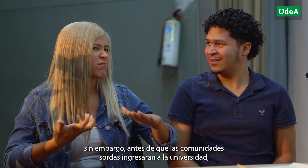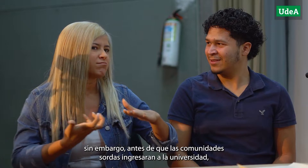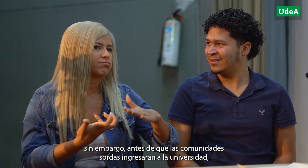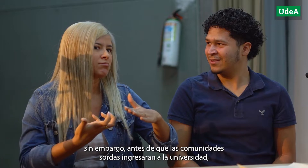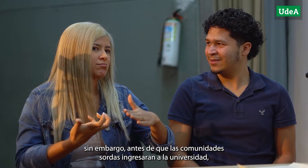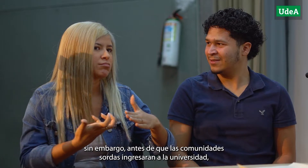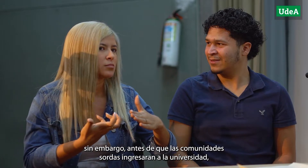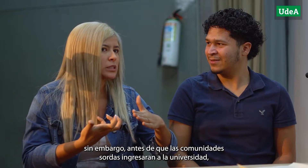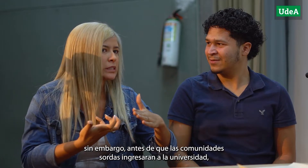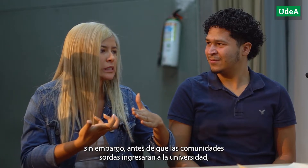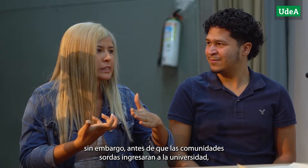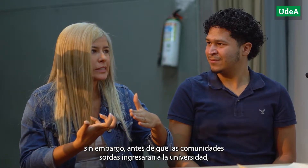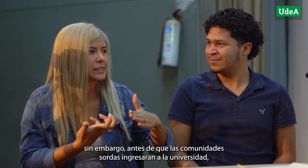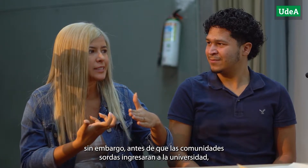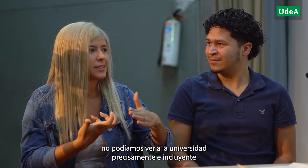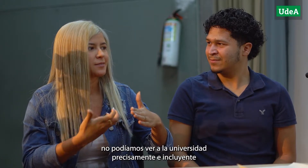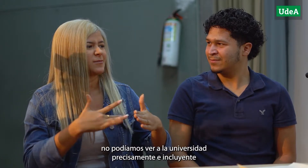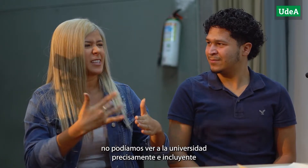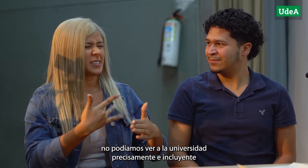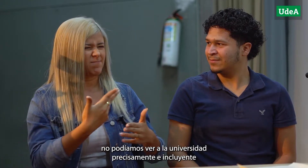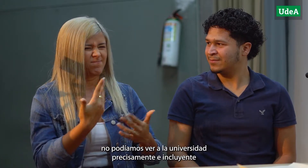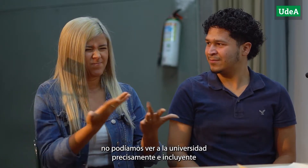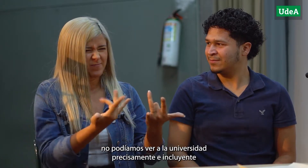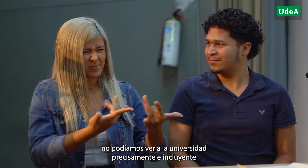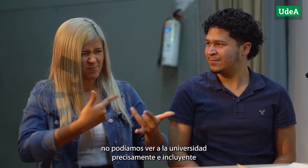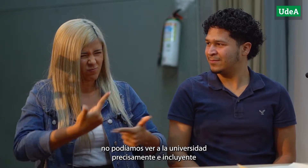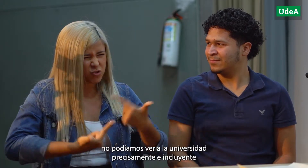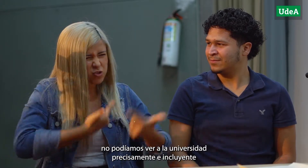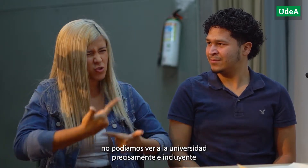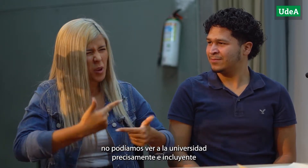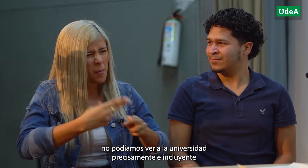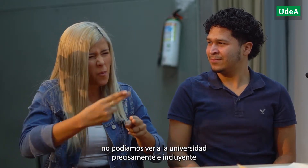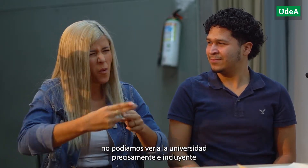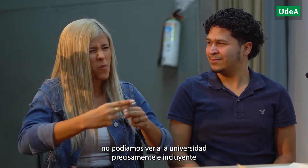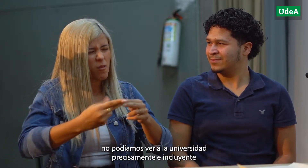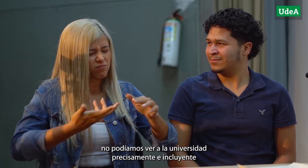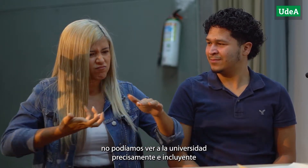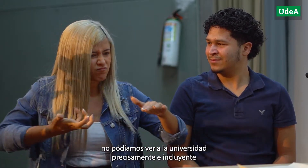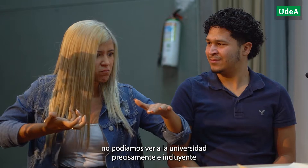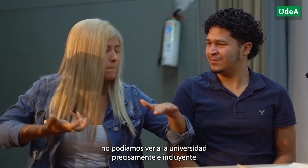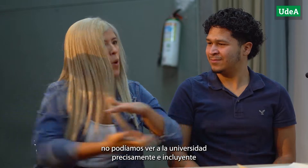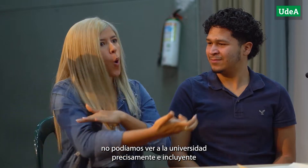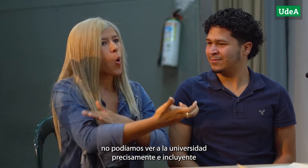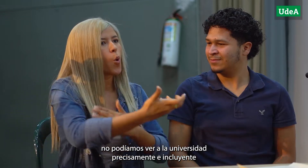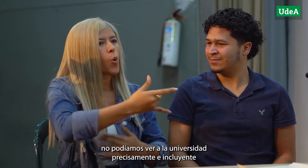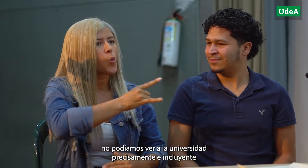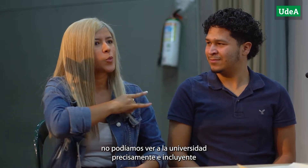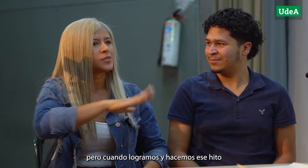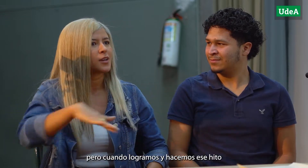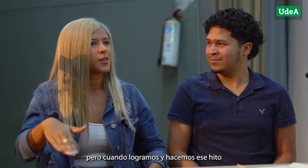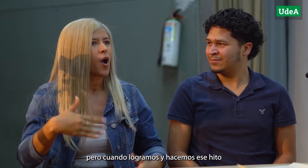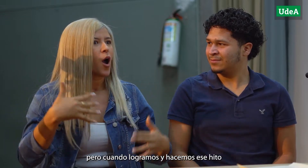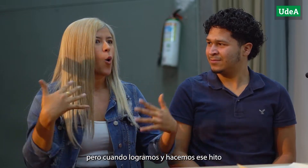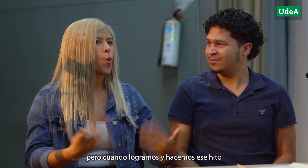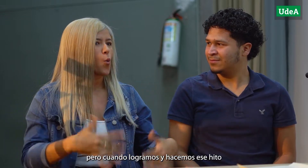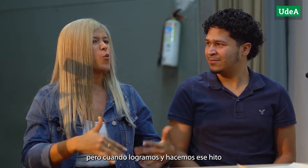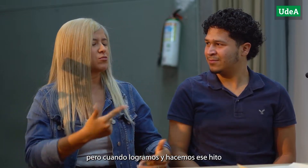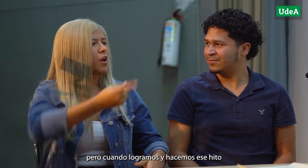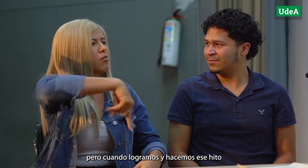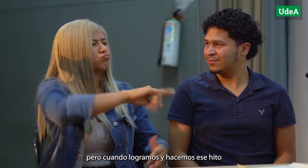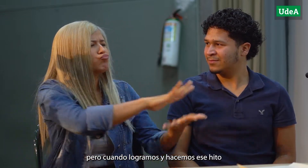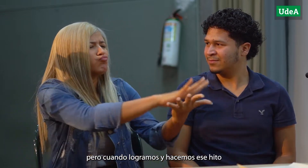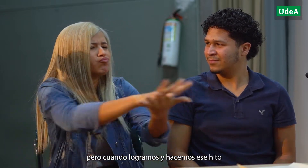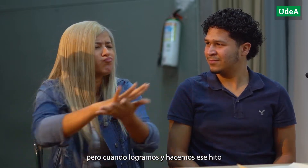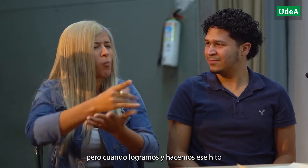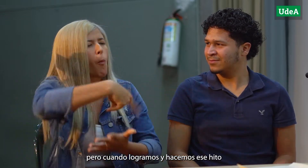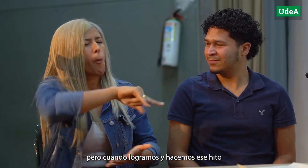comunidades sordas ingresaran a la universidad, no podíamos ver a la universidad precisamente incluyente, pero cuando logramos